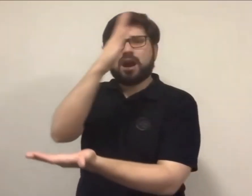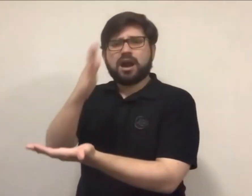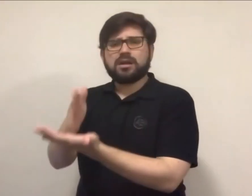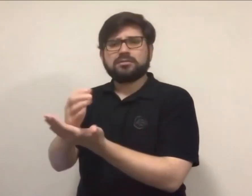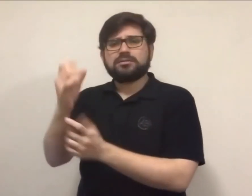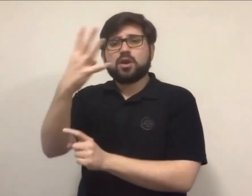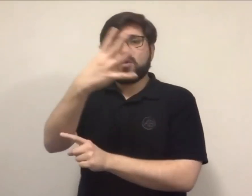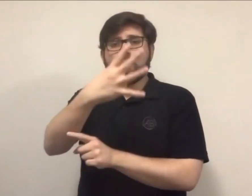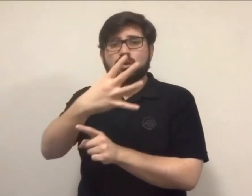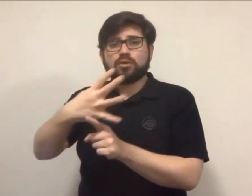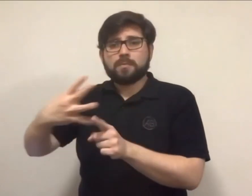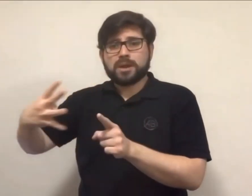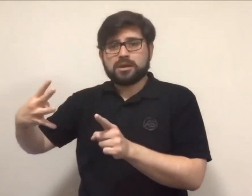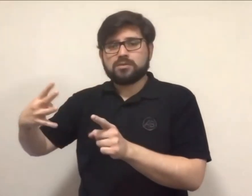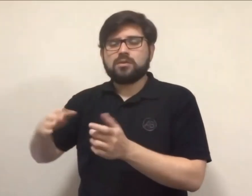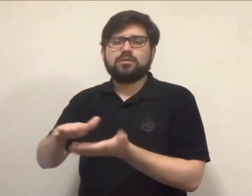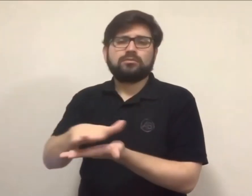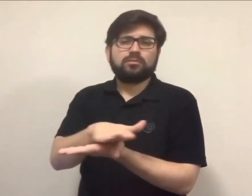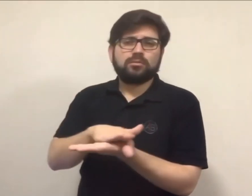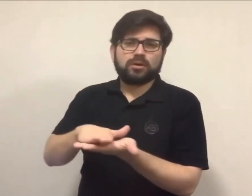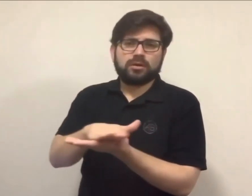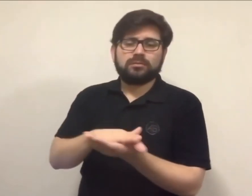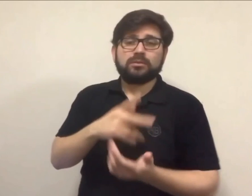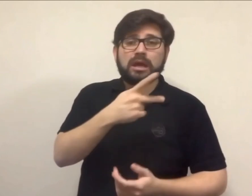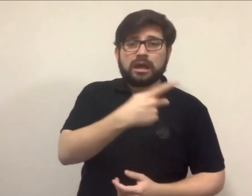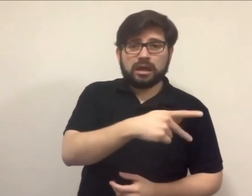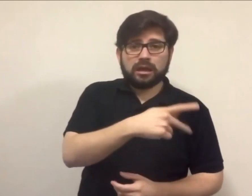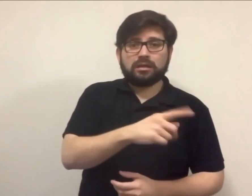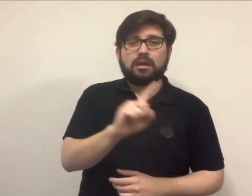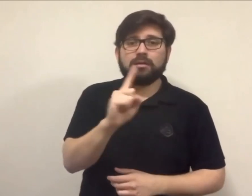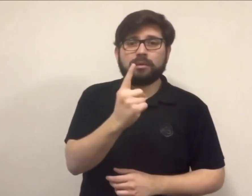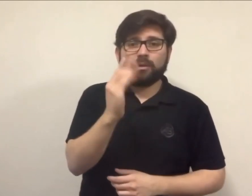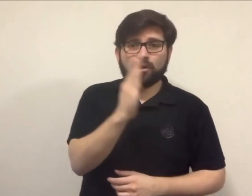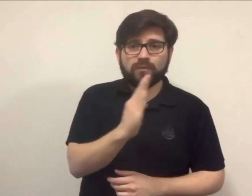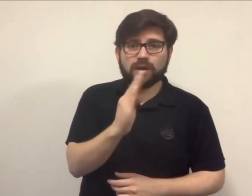jóvenes, desde prekinder a cuarto medio.